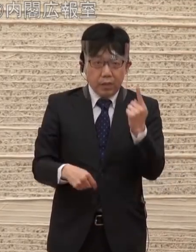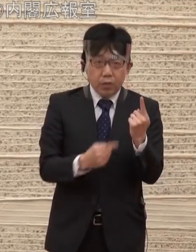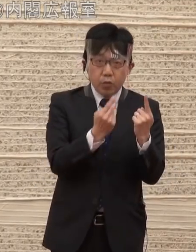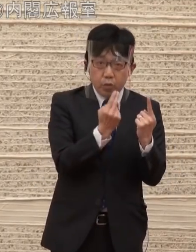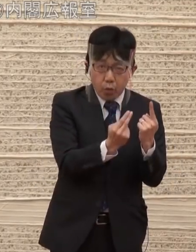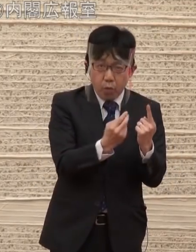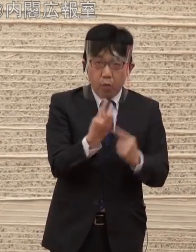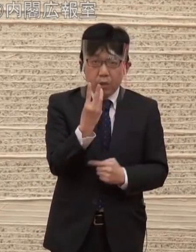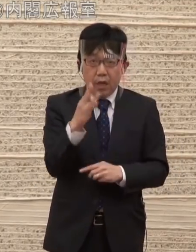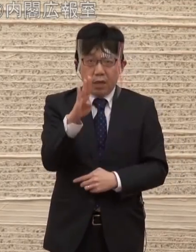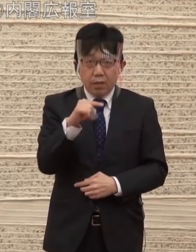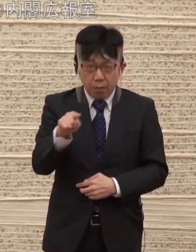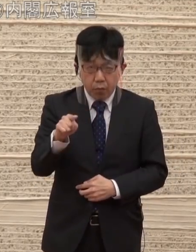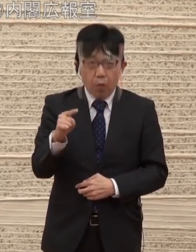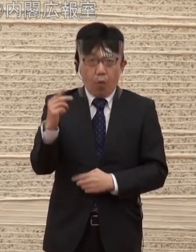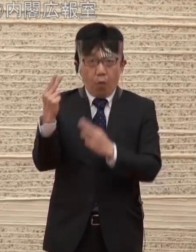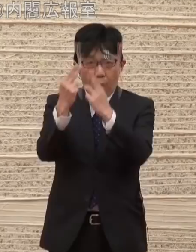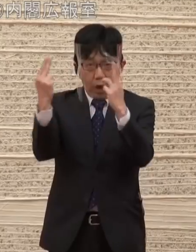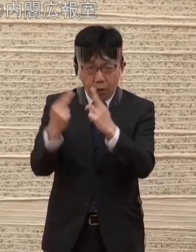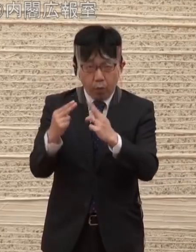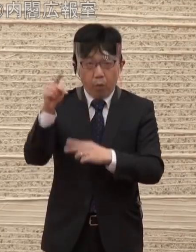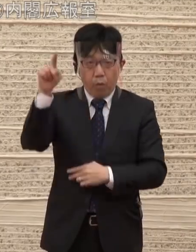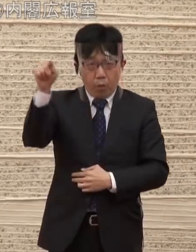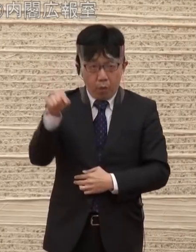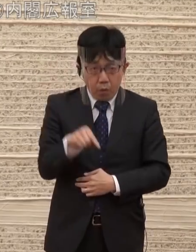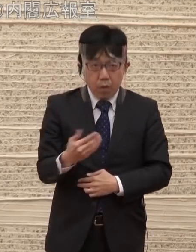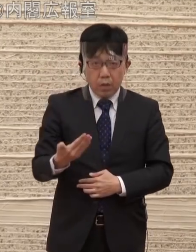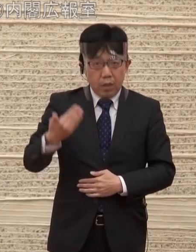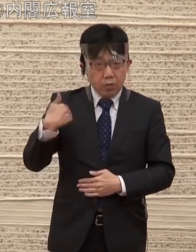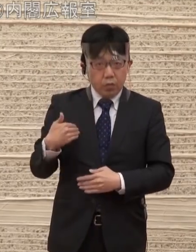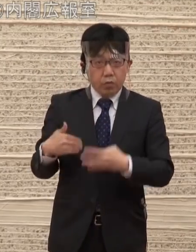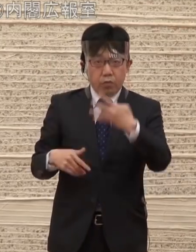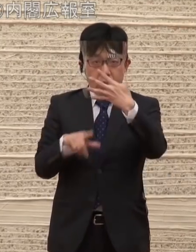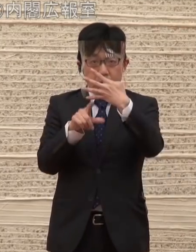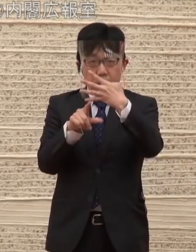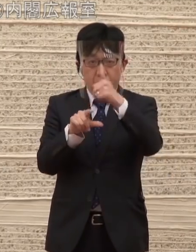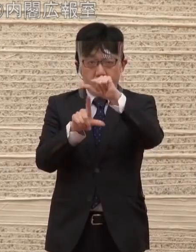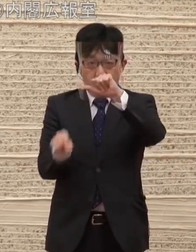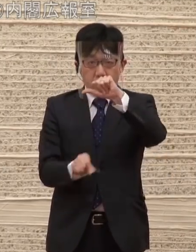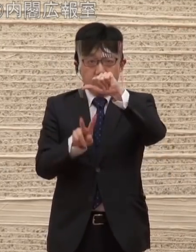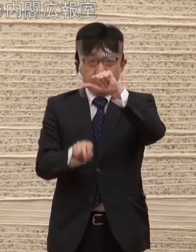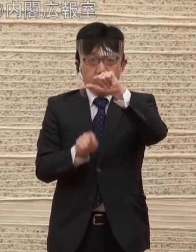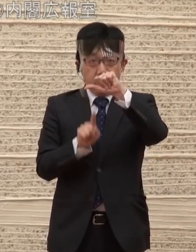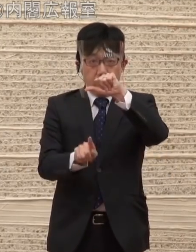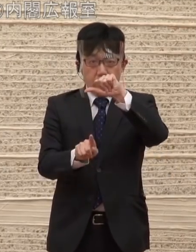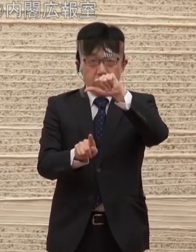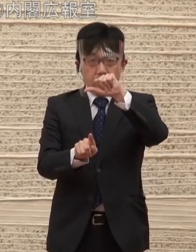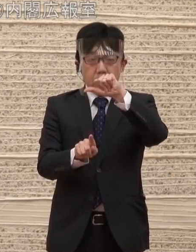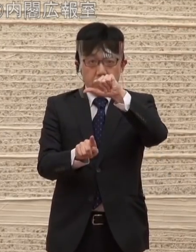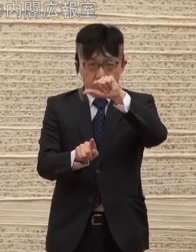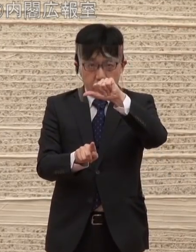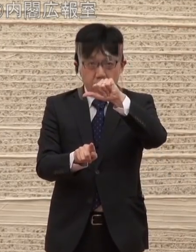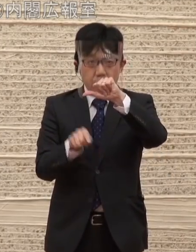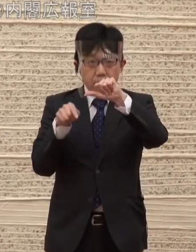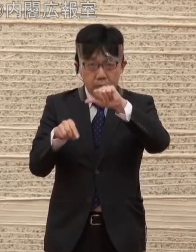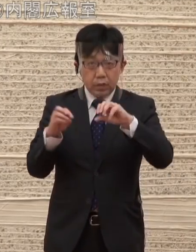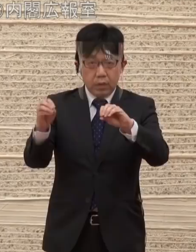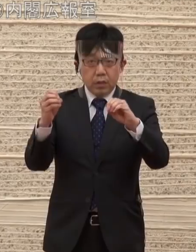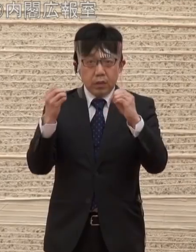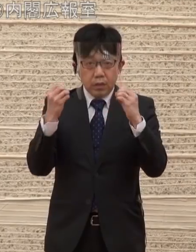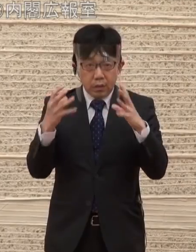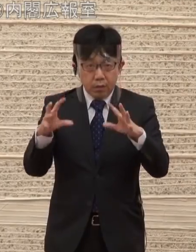それ北海道方についてはですね先週21日の段階においても新規の感染者